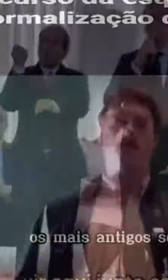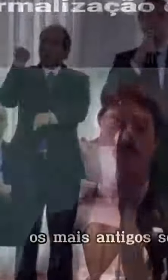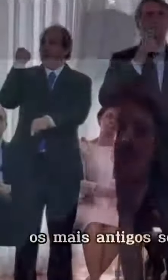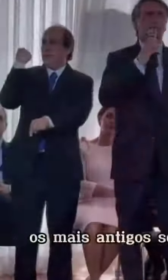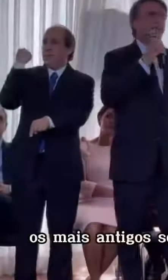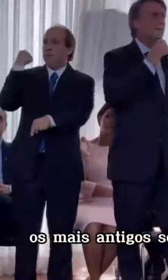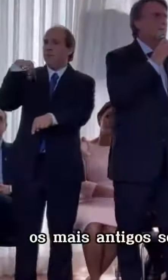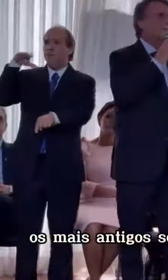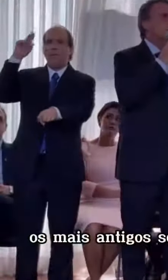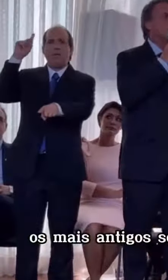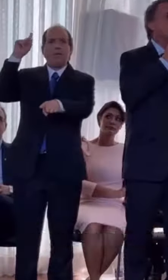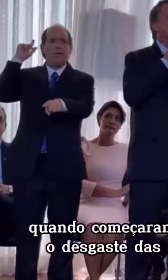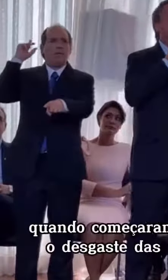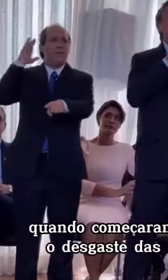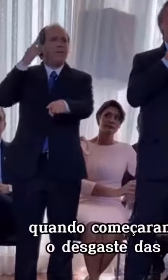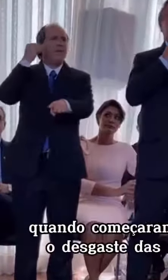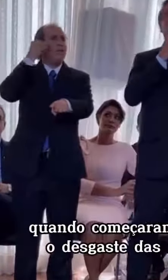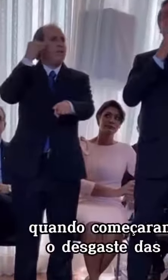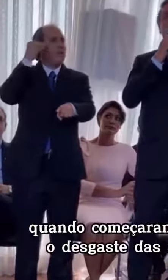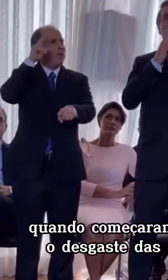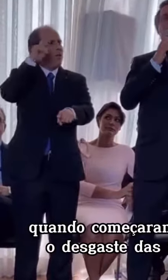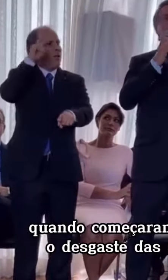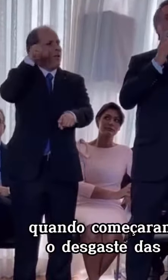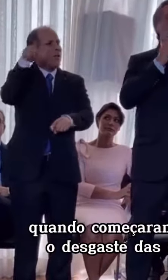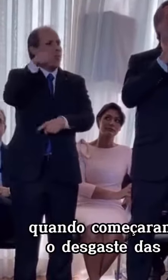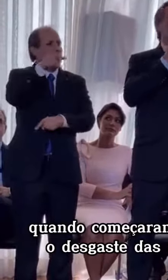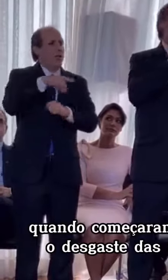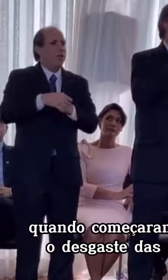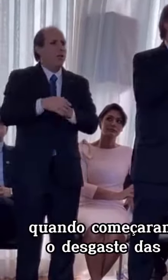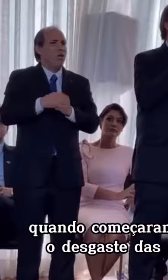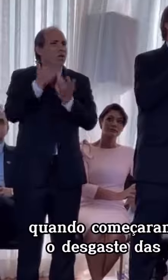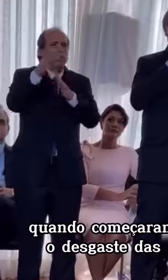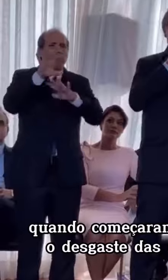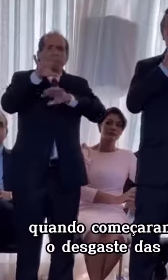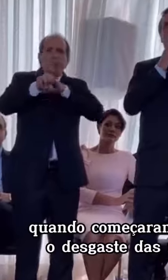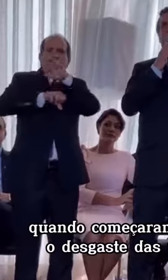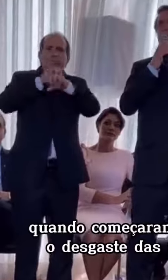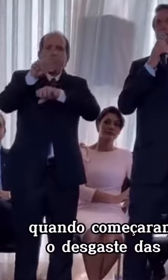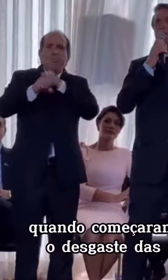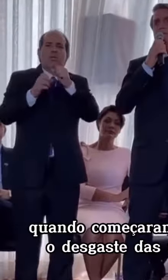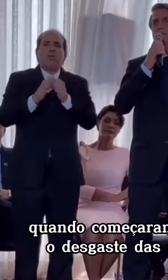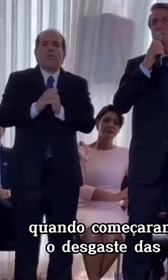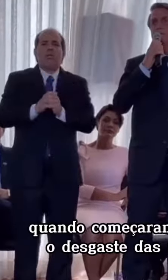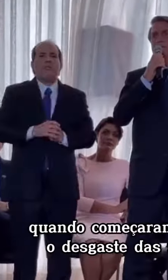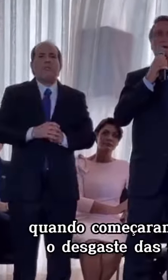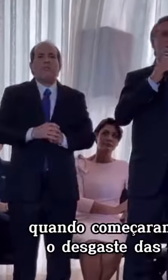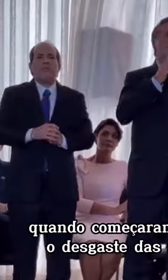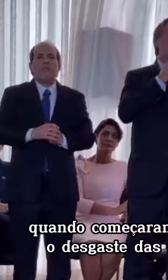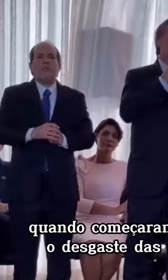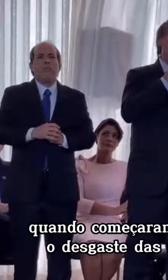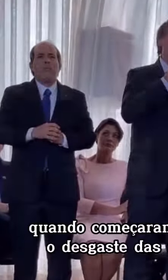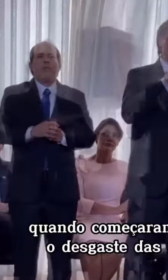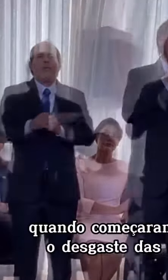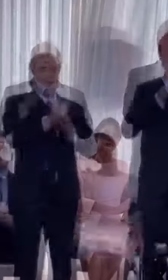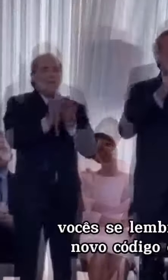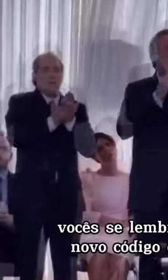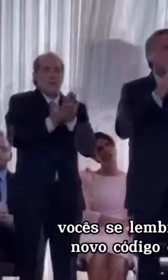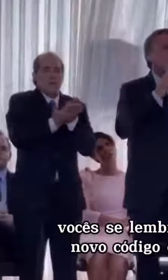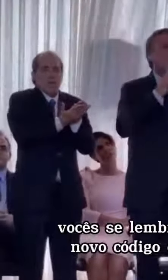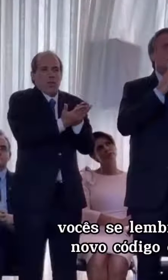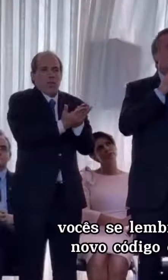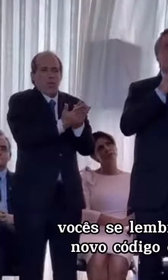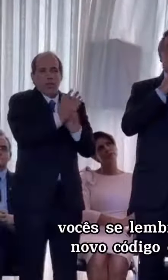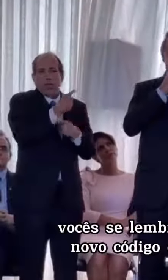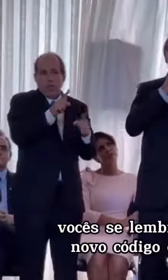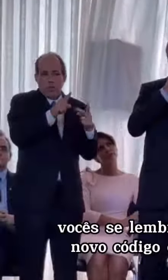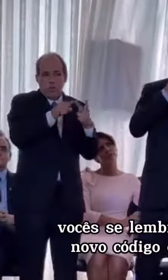junto com você? Mais antigos se lembram quando começaram a buscar o desgaste das religiões.